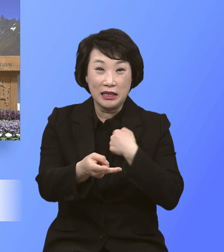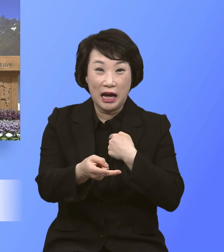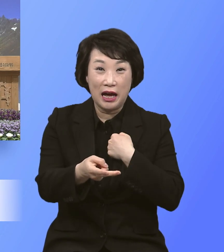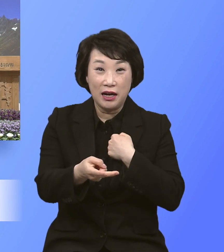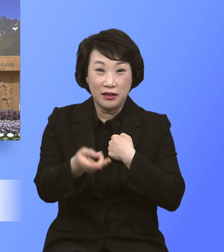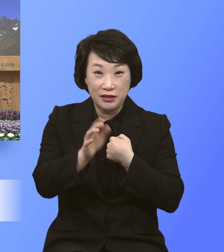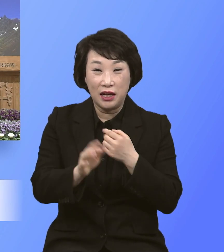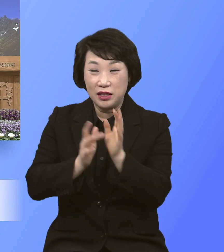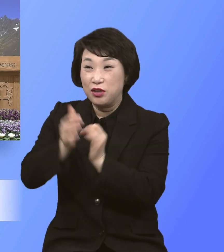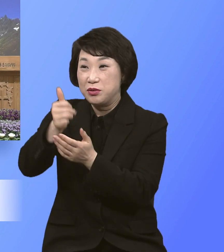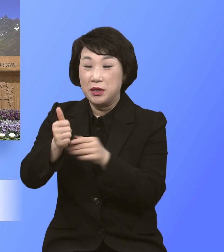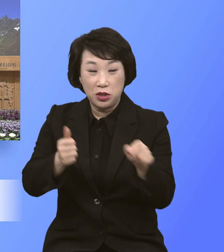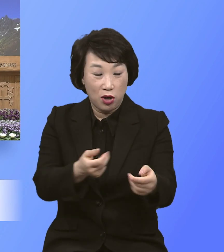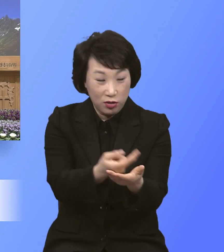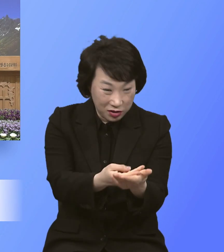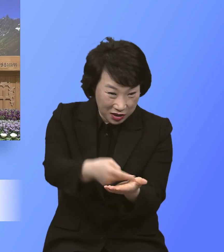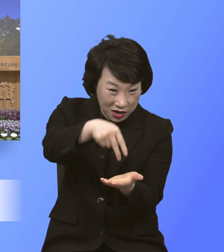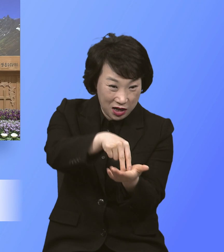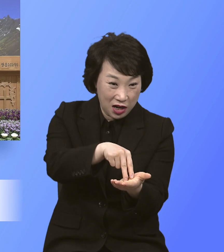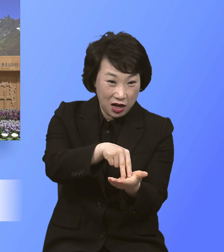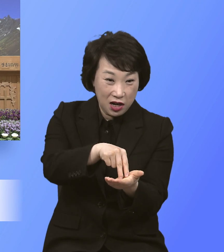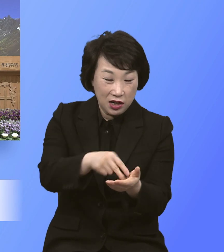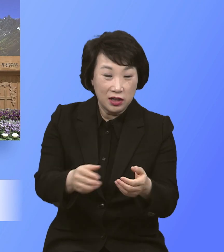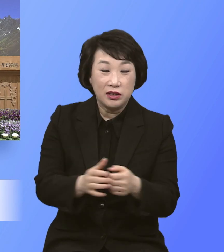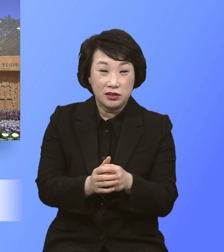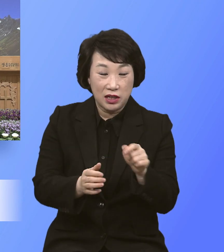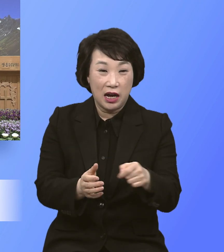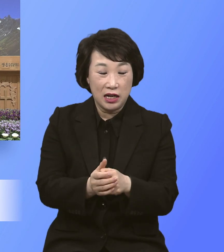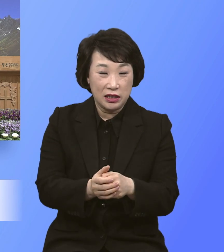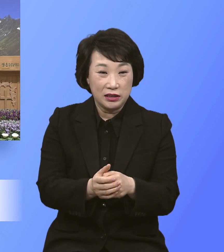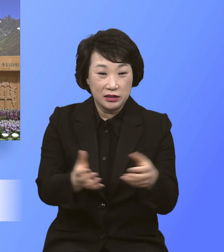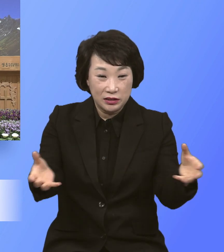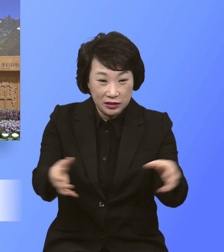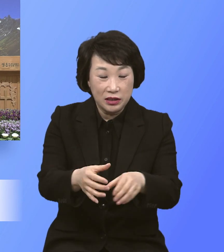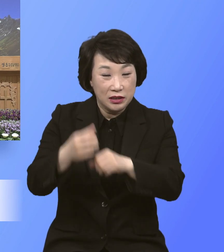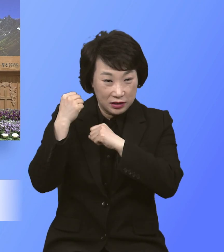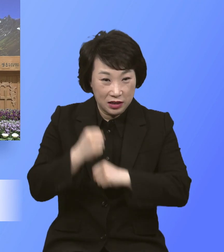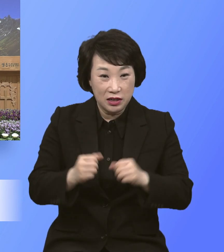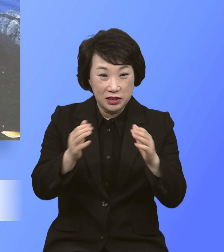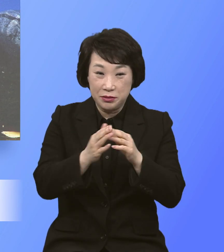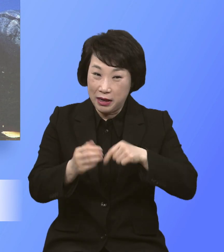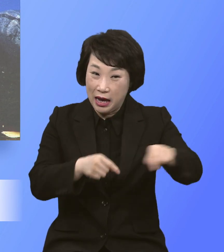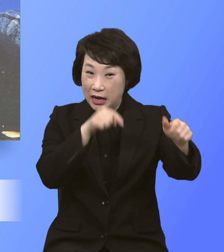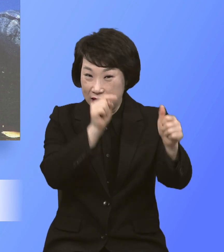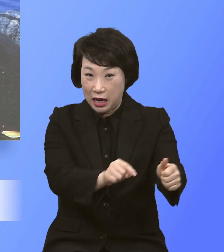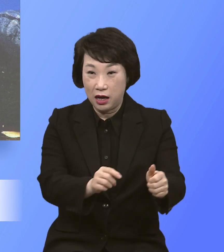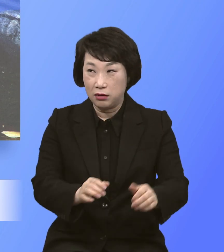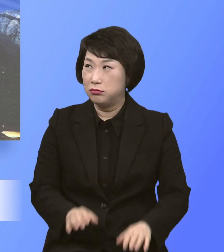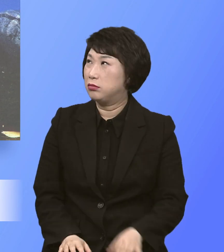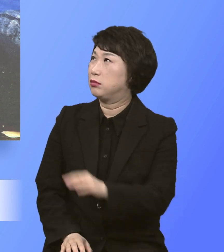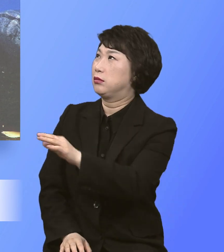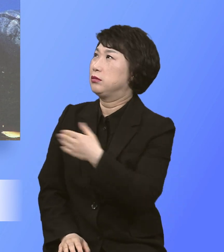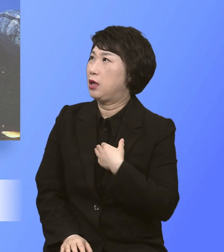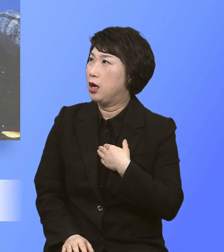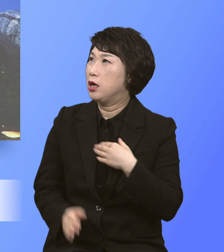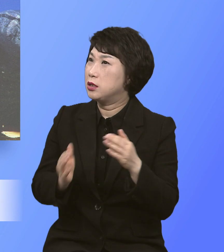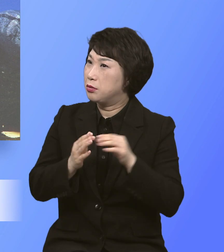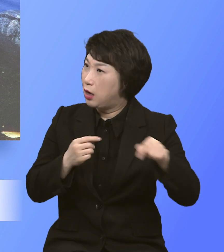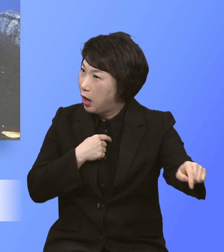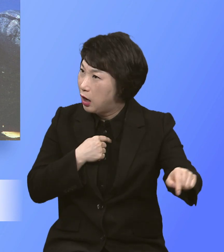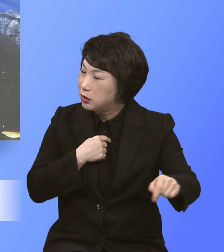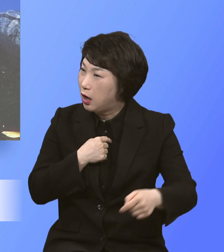집으로 가라 그러면, 집으로 가려면 무드로 침상을 들고 왔것이요, 못 가니까